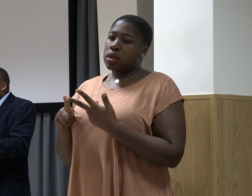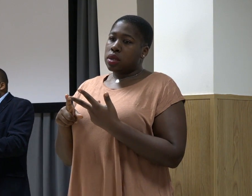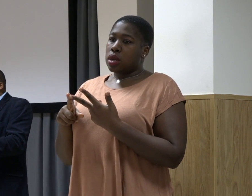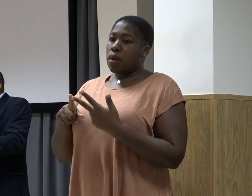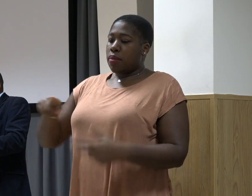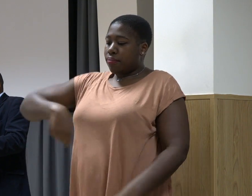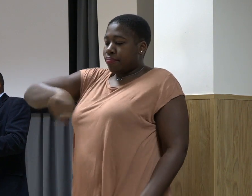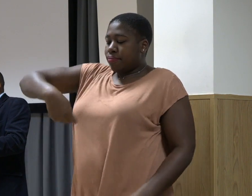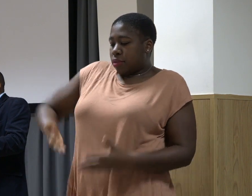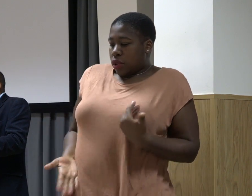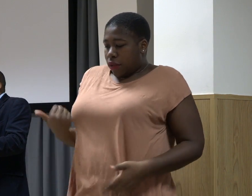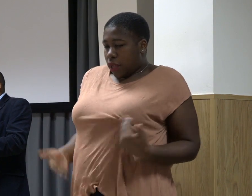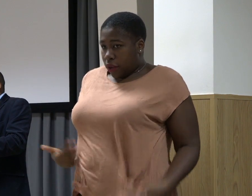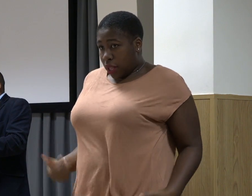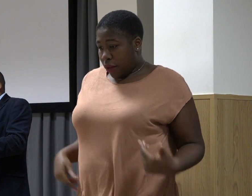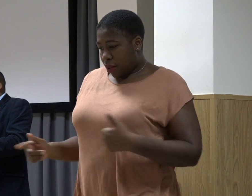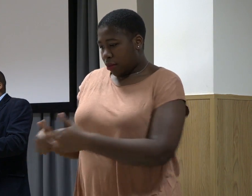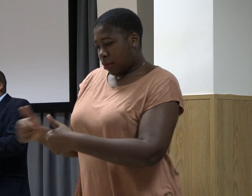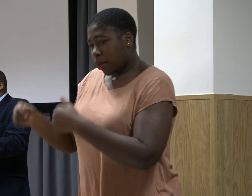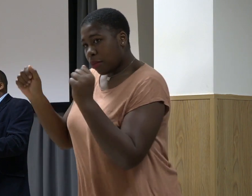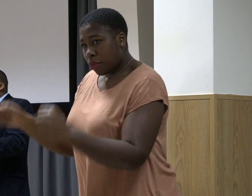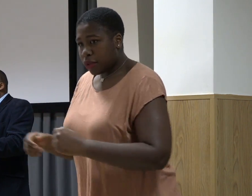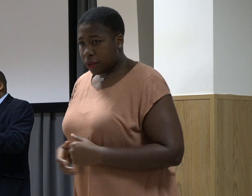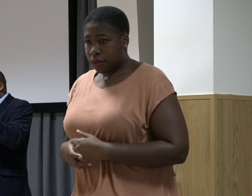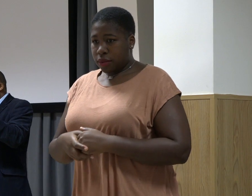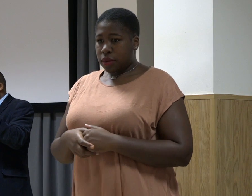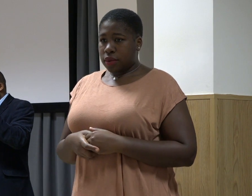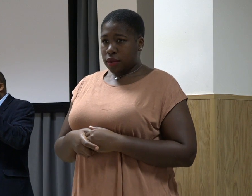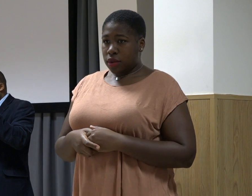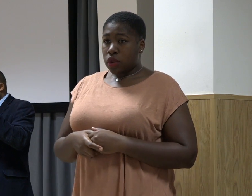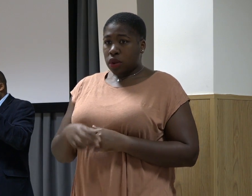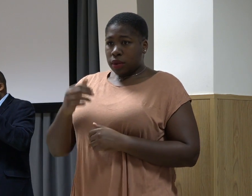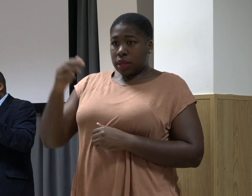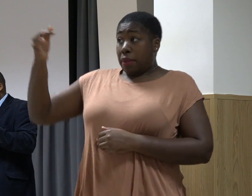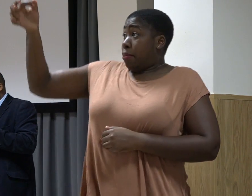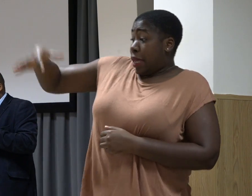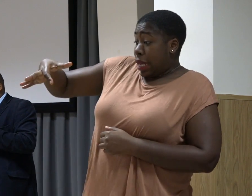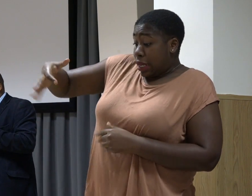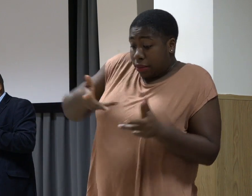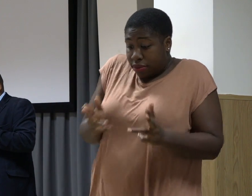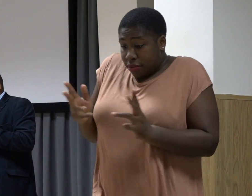déliez-le et laissez-le aller. 3 temps.